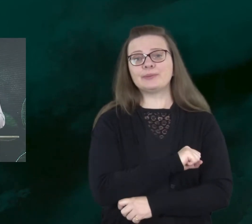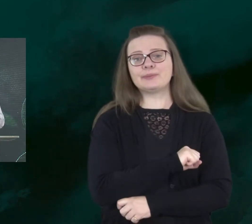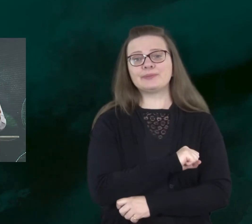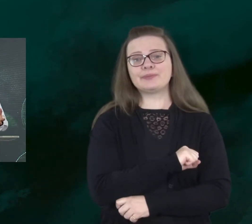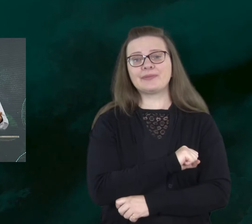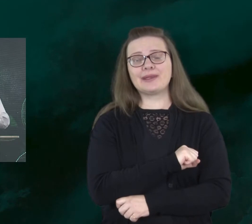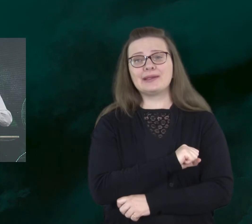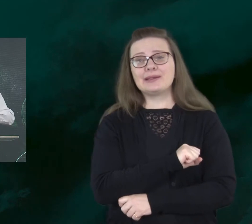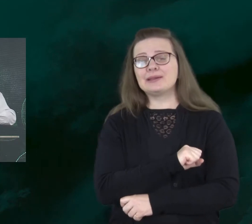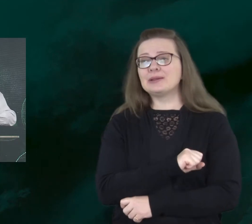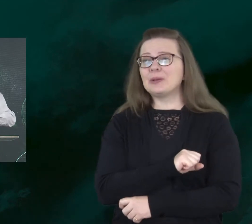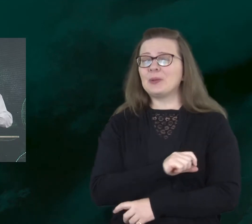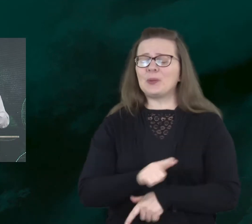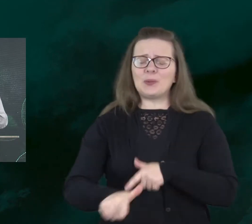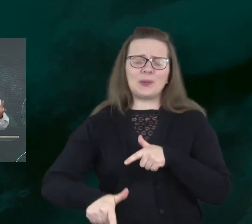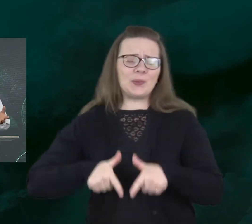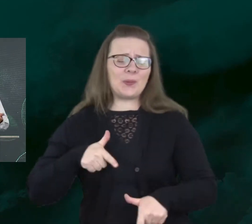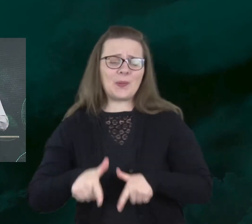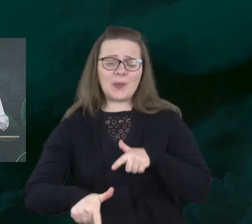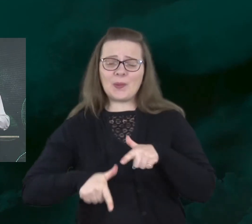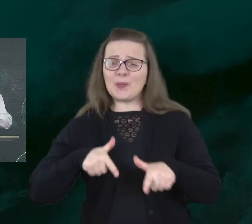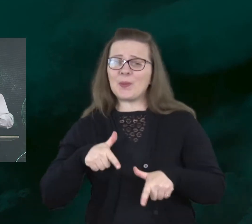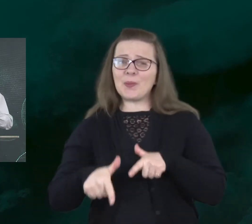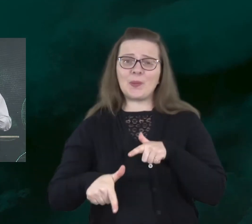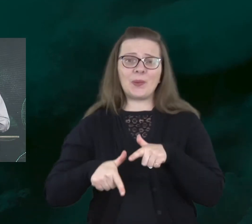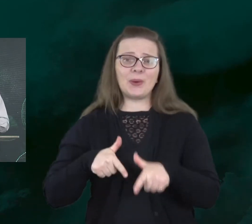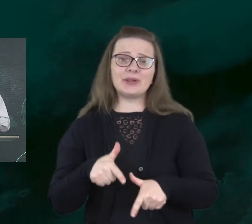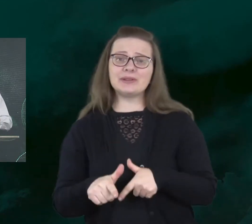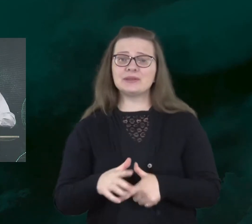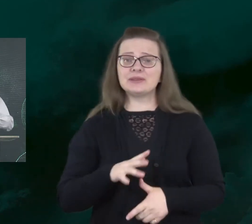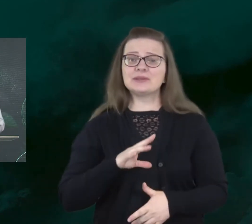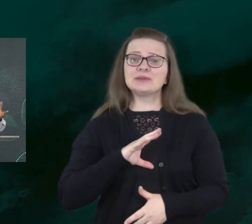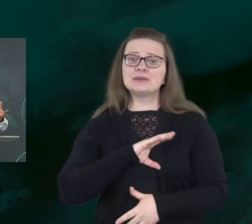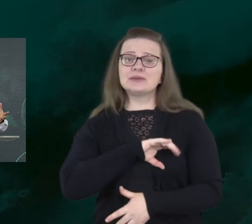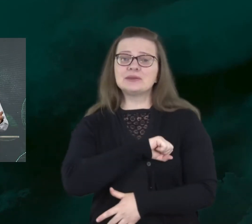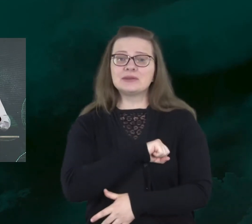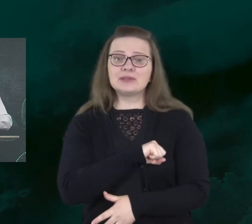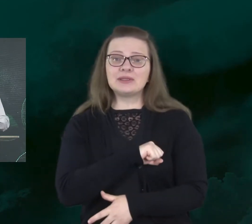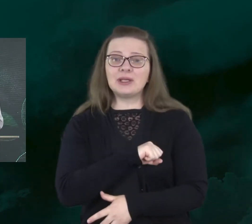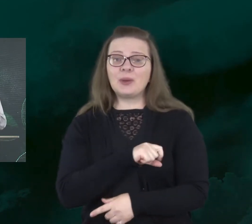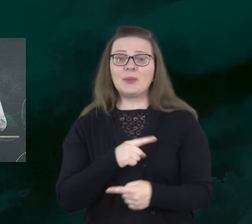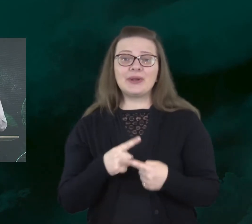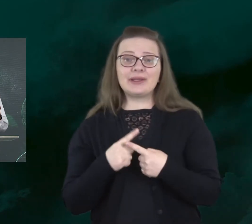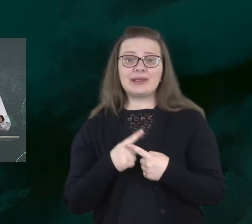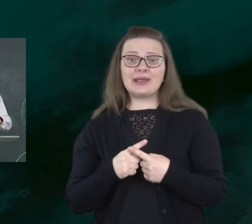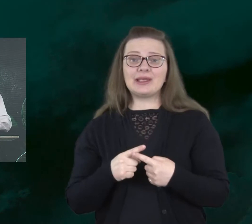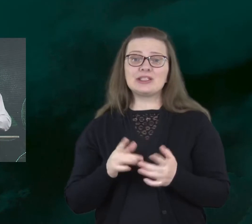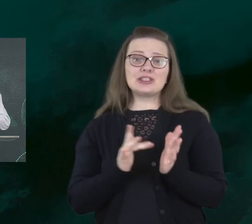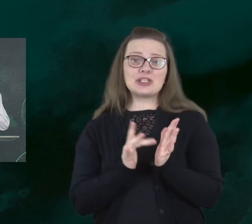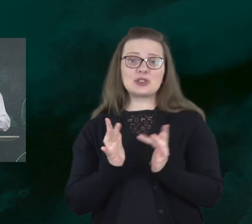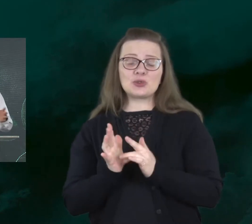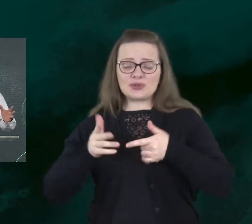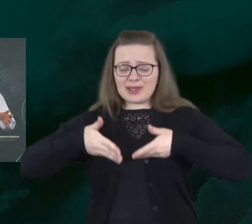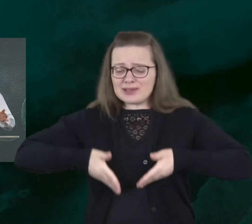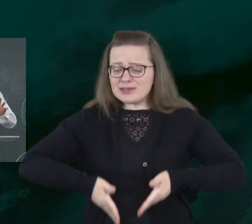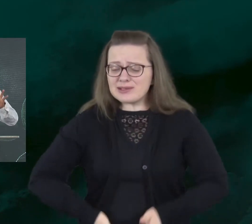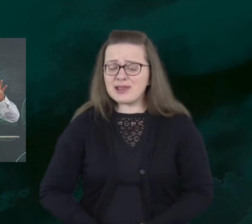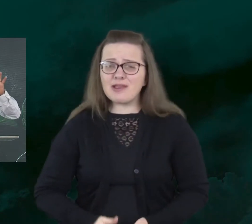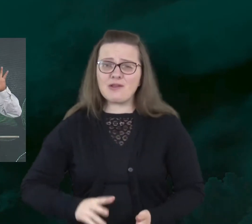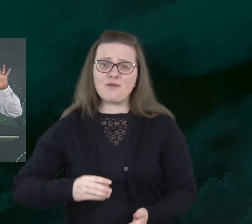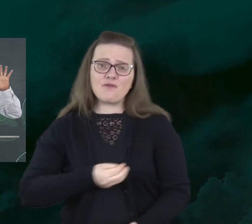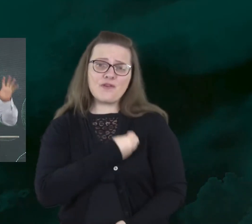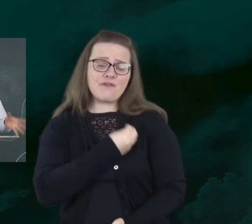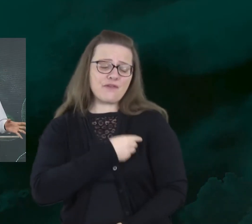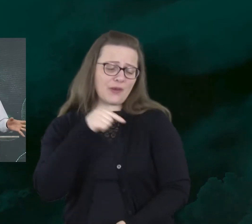sacrificial, um amor doador. Ele veio aqui na terra se doando. para o homem. Ele não se preocupou em